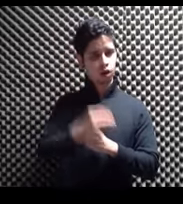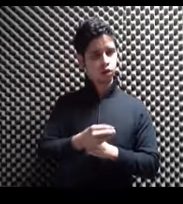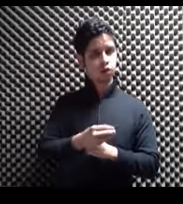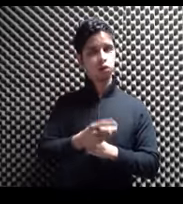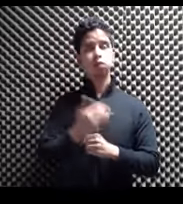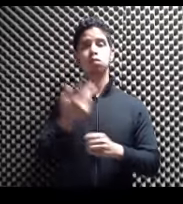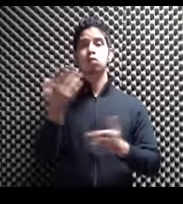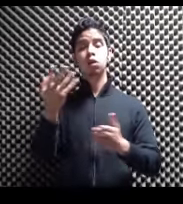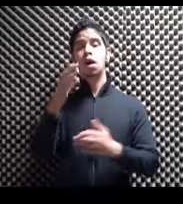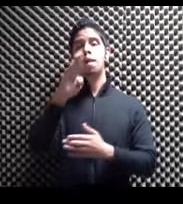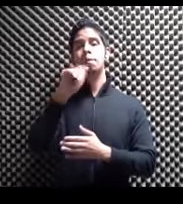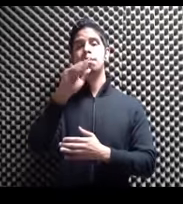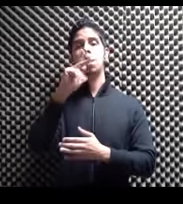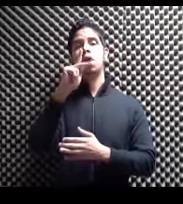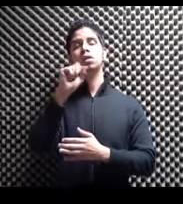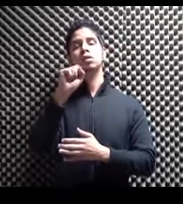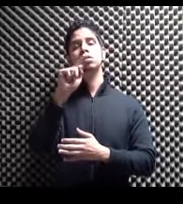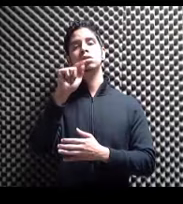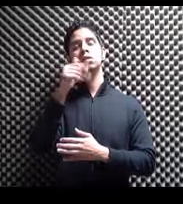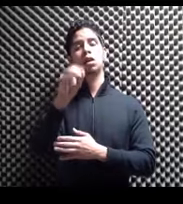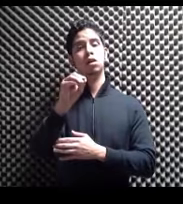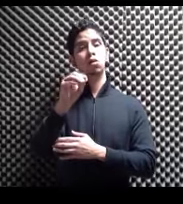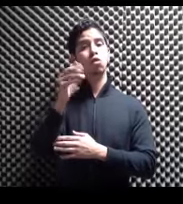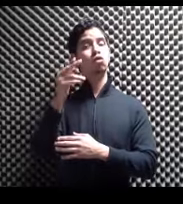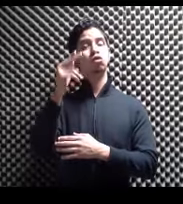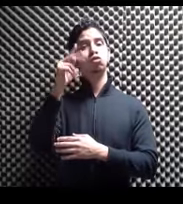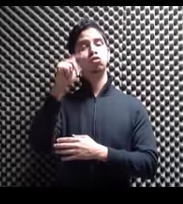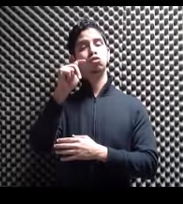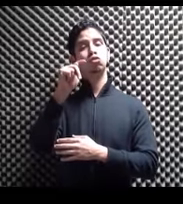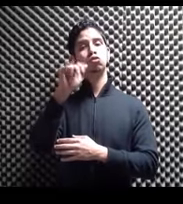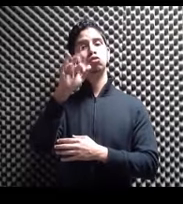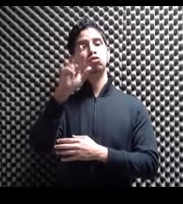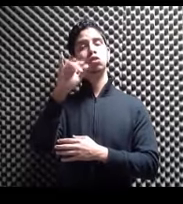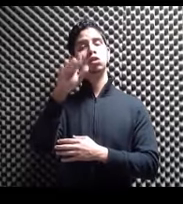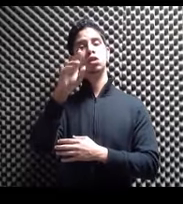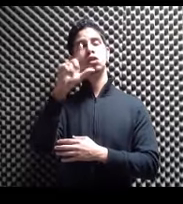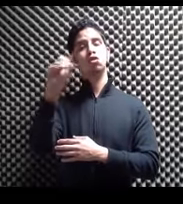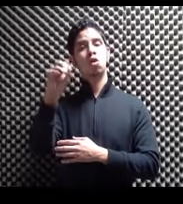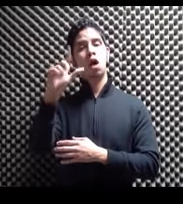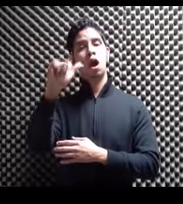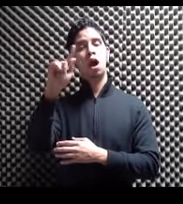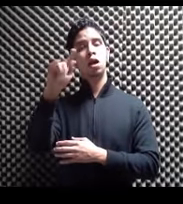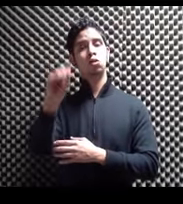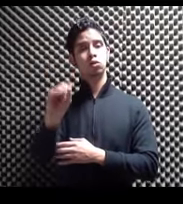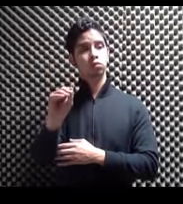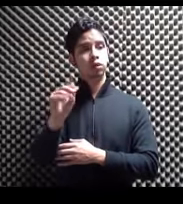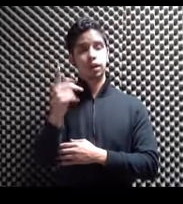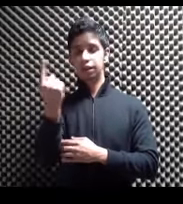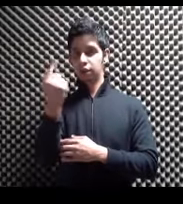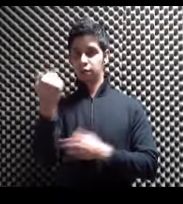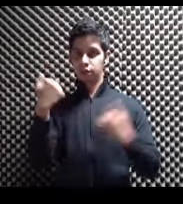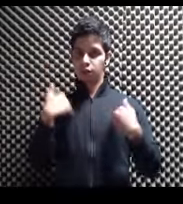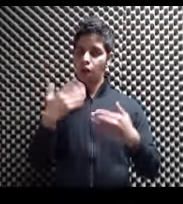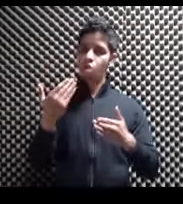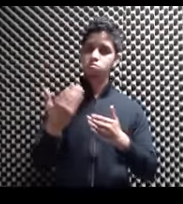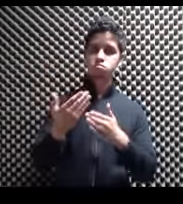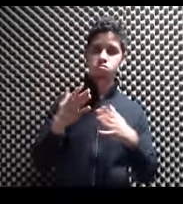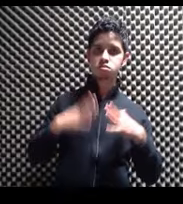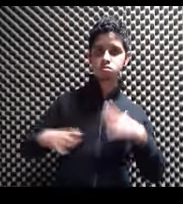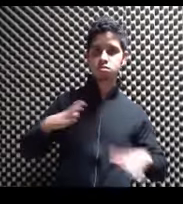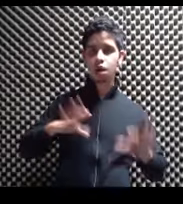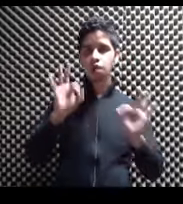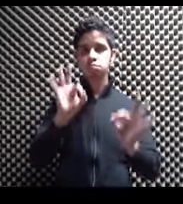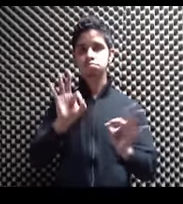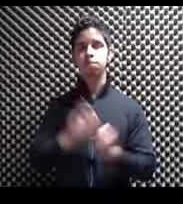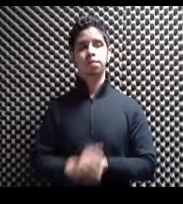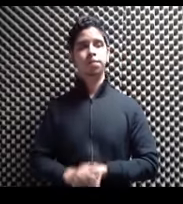Alto, 760-8114, ¿qué te puedo decir? Que siempre te tiene al día. Sí. Set. Mira, tengo que decir rapidito,